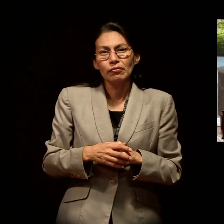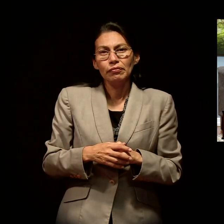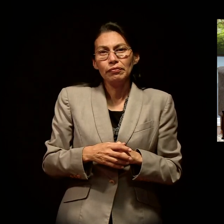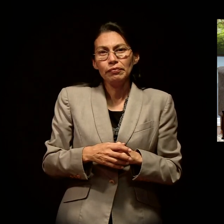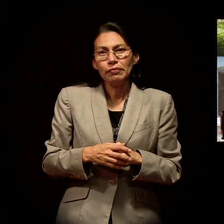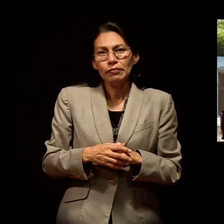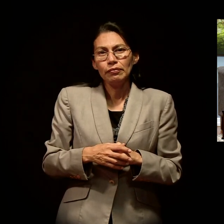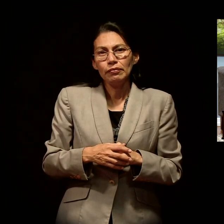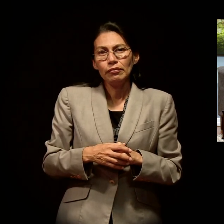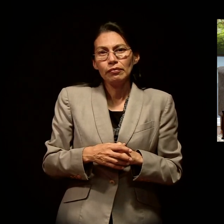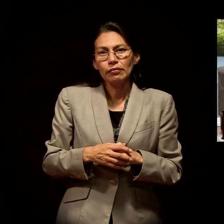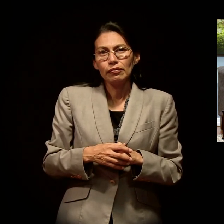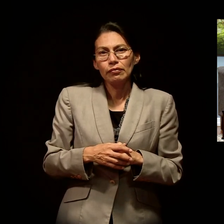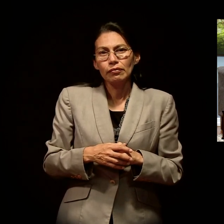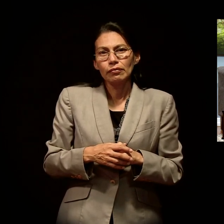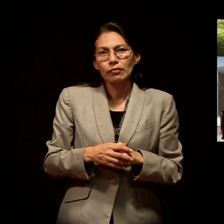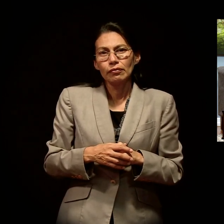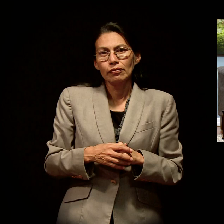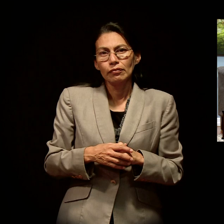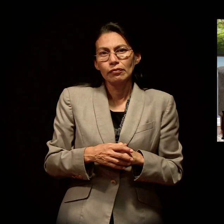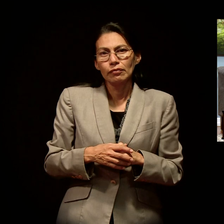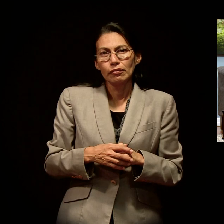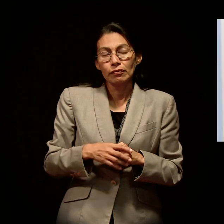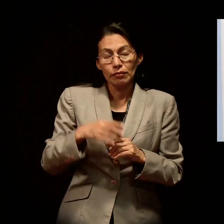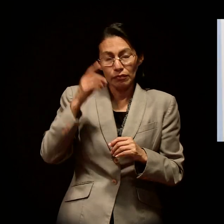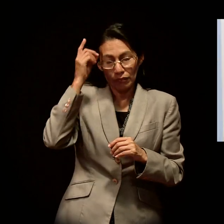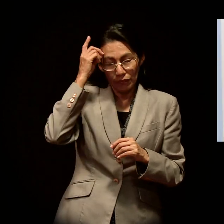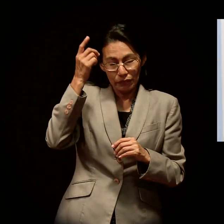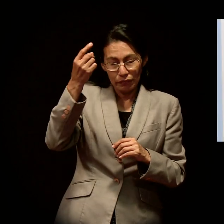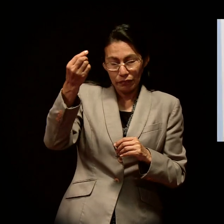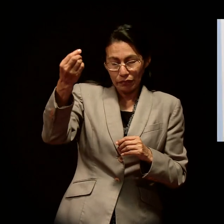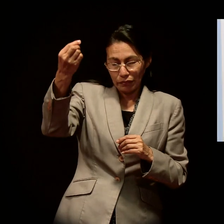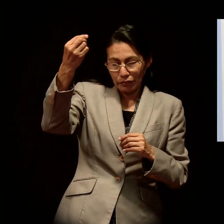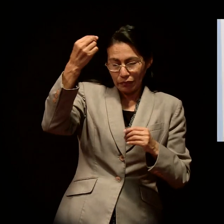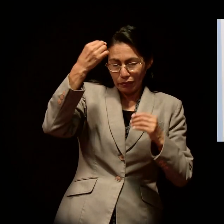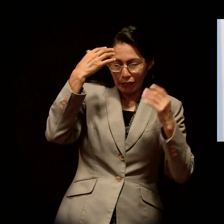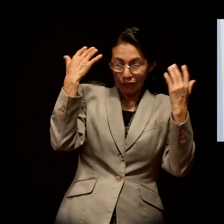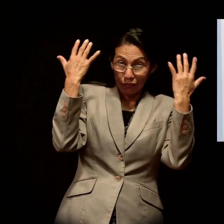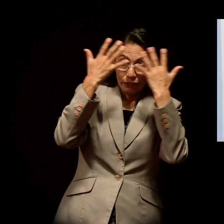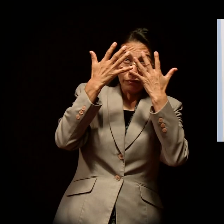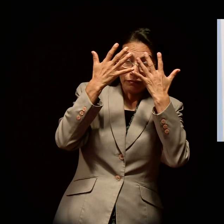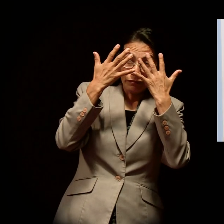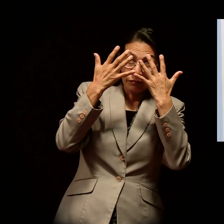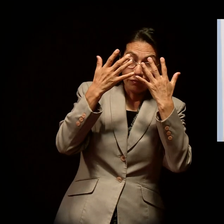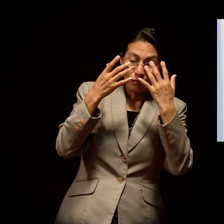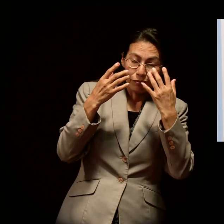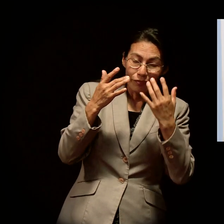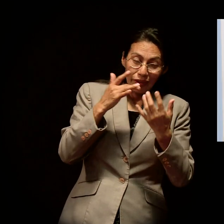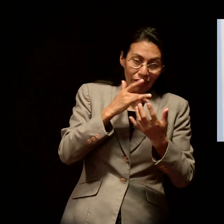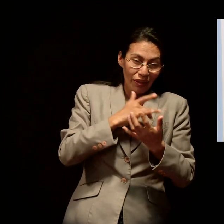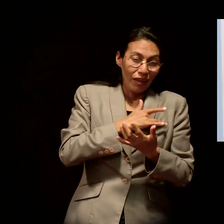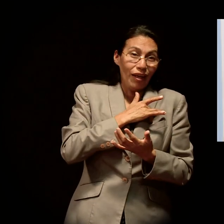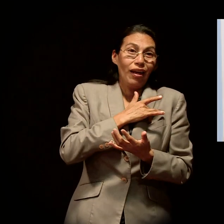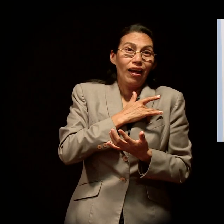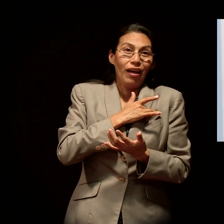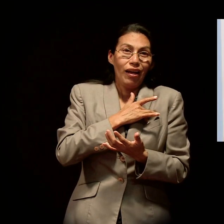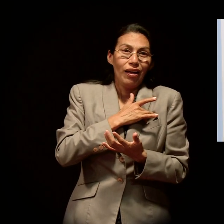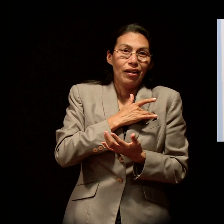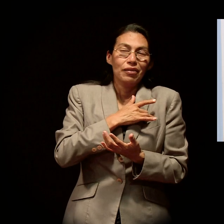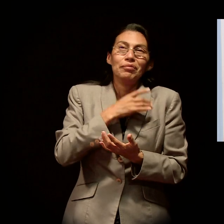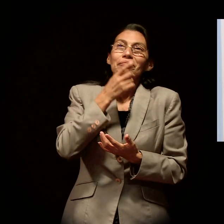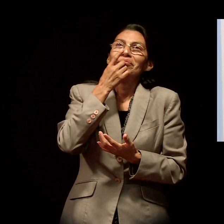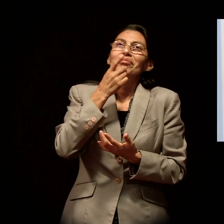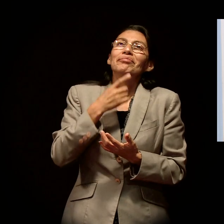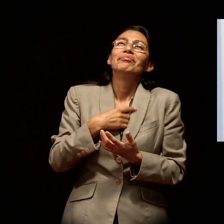en esa fase podemos decir donde Dios impacta la mente impacta el corazón y